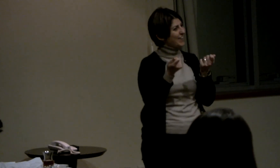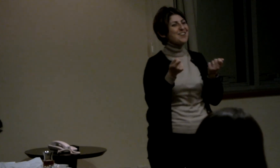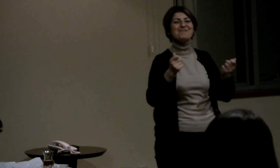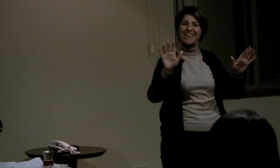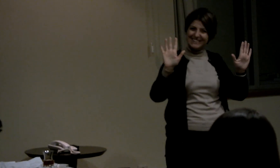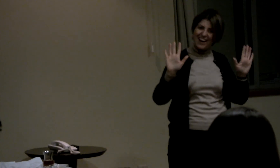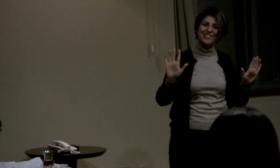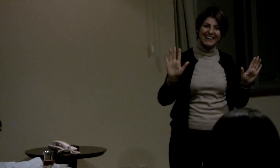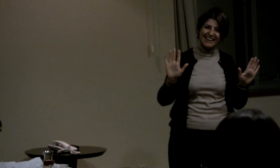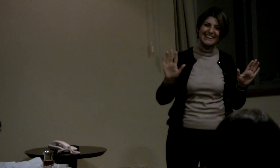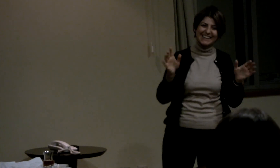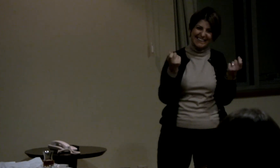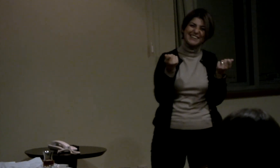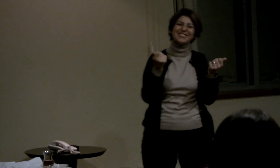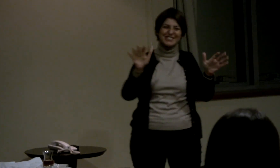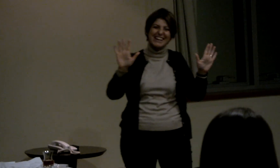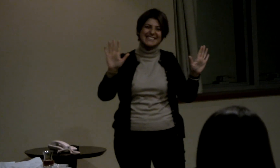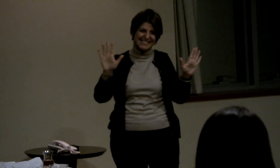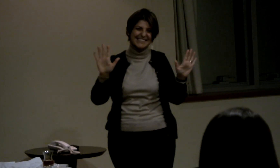Hayır. Bedava. Ücretsiz.